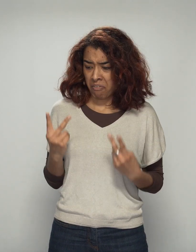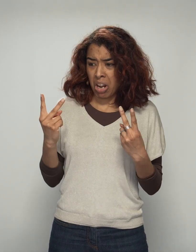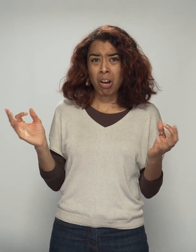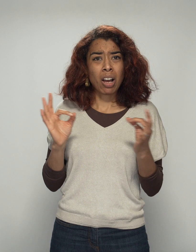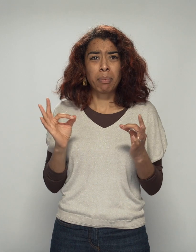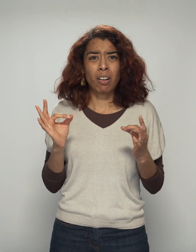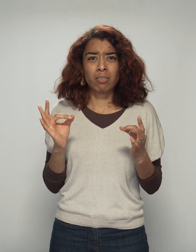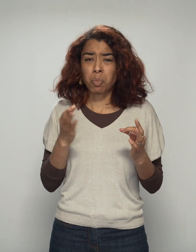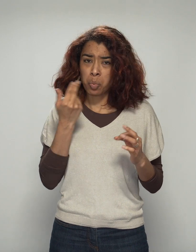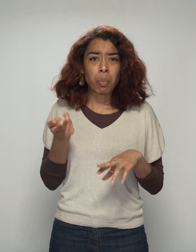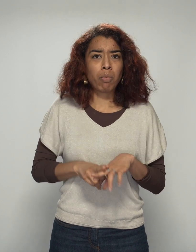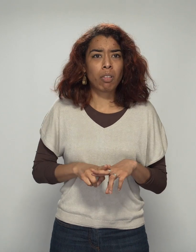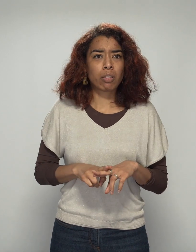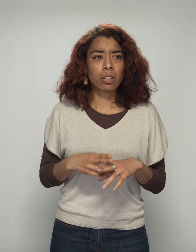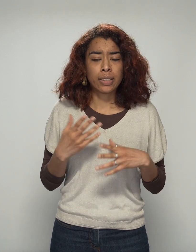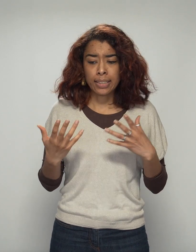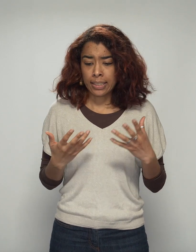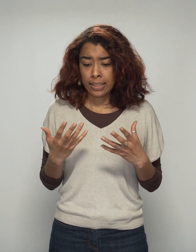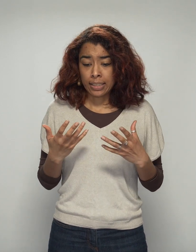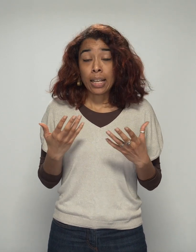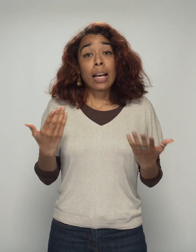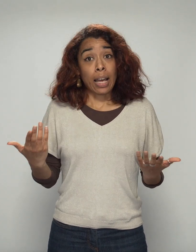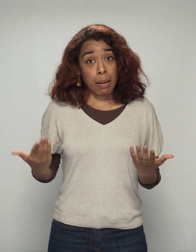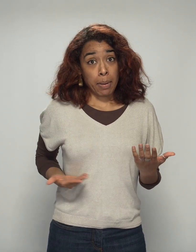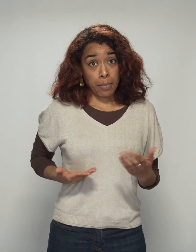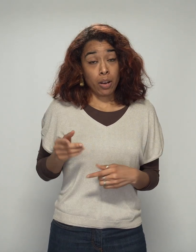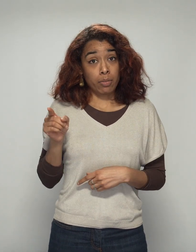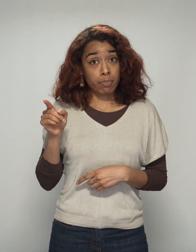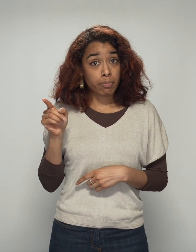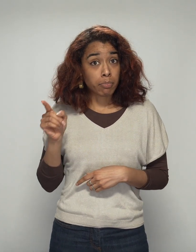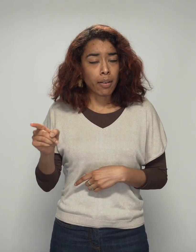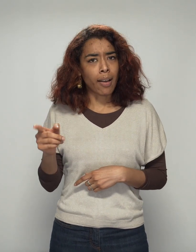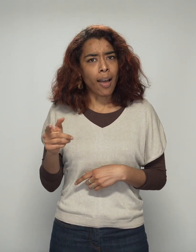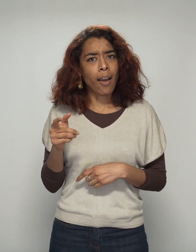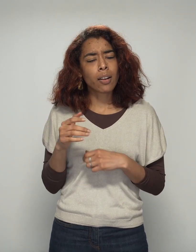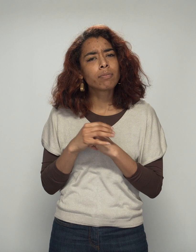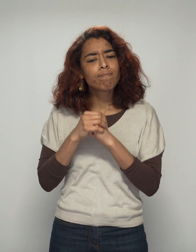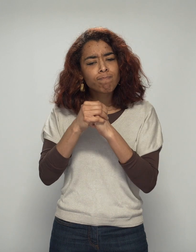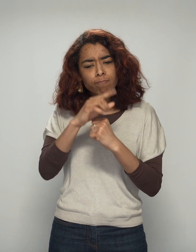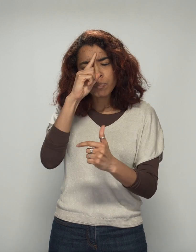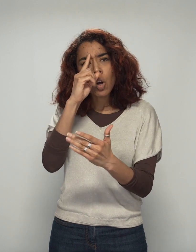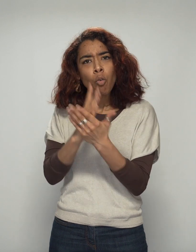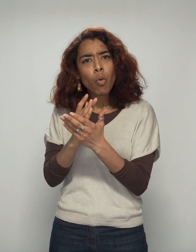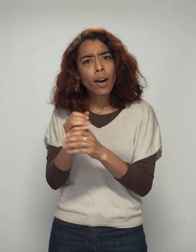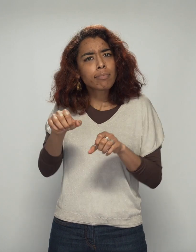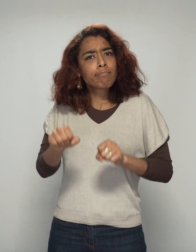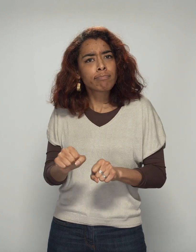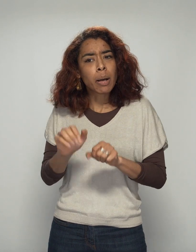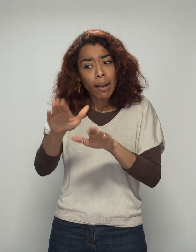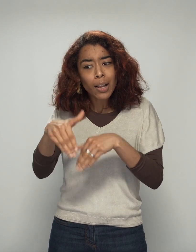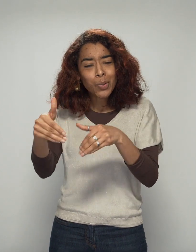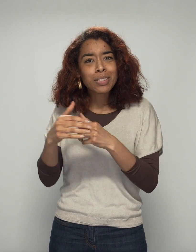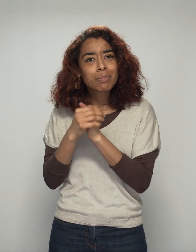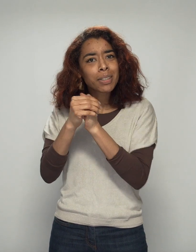cas ne valait pas le coup d'être vécue. Et ma mère, qui elle avait tenu ferme dans sa foi, continuait